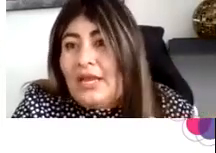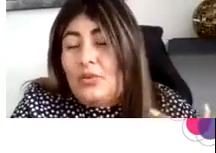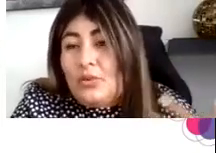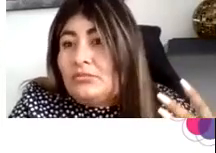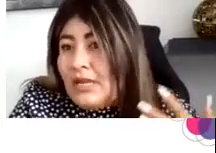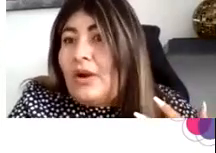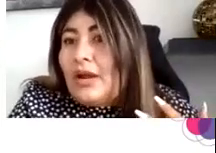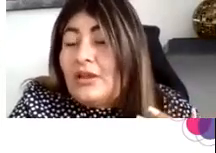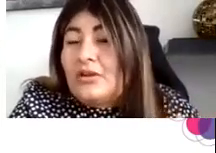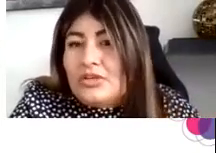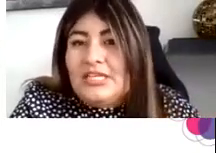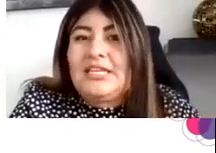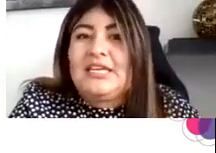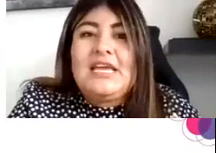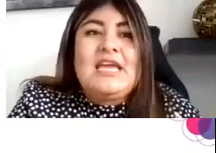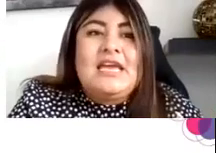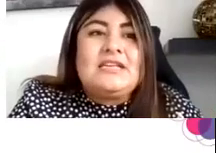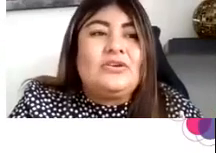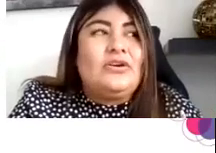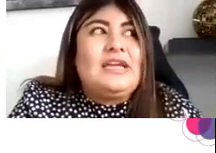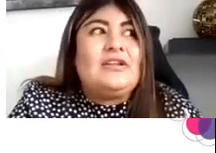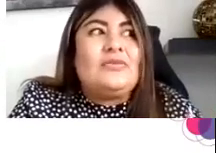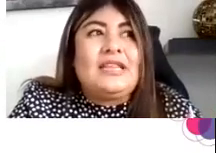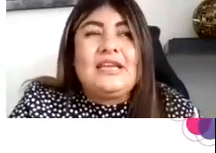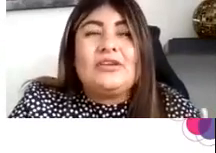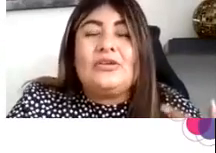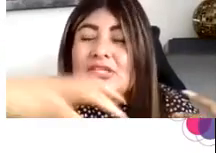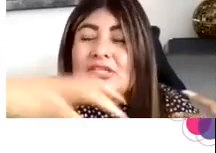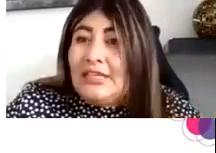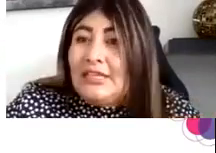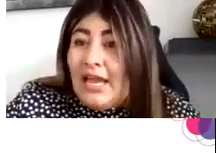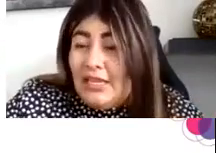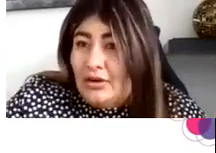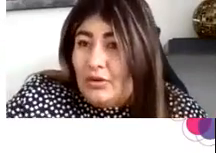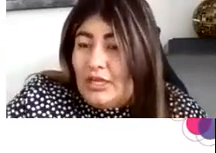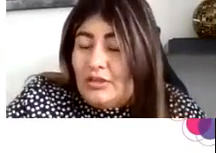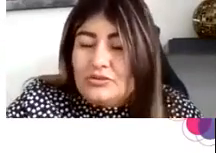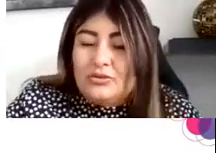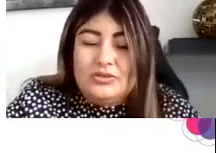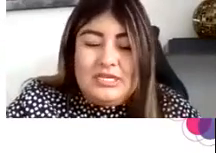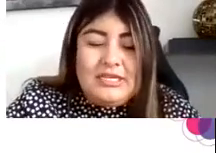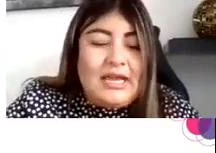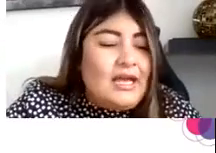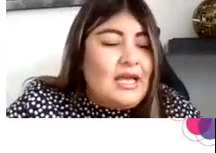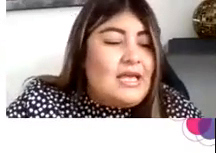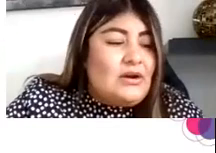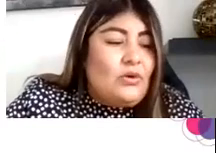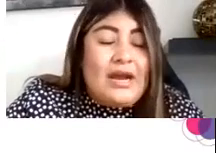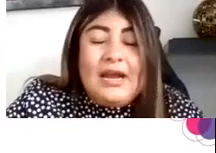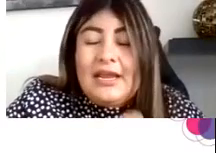un lenguaje incluyente, estoy, en lugar de que yo los sienta incluidos o los sienta o haga que ese